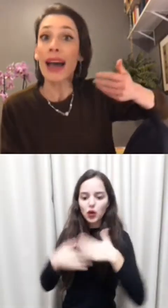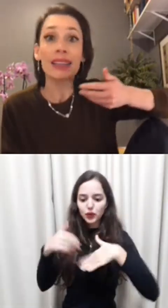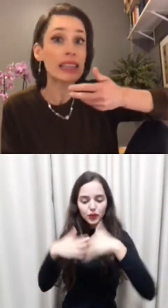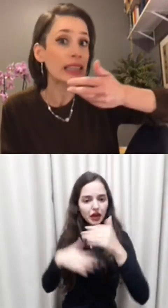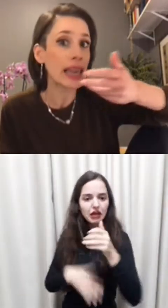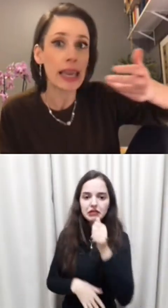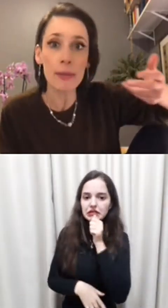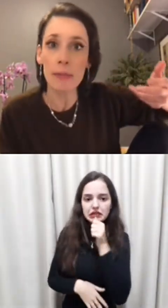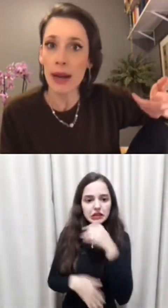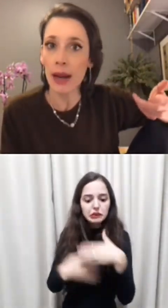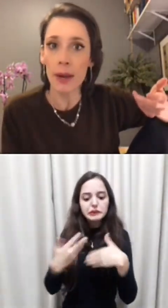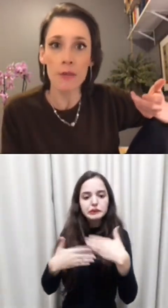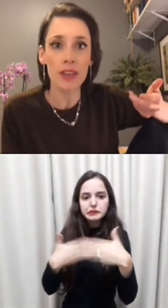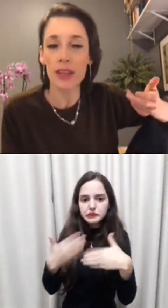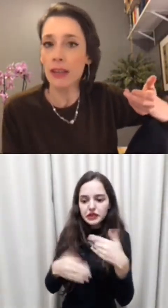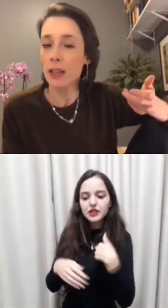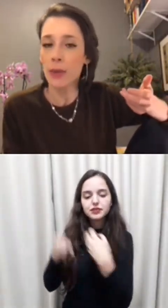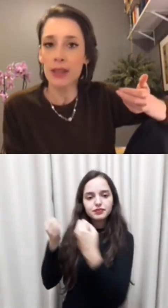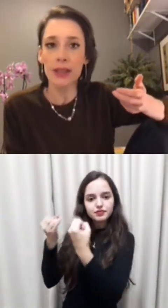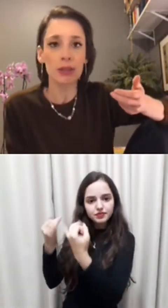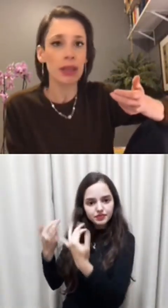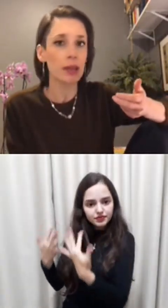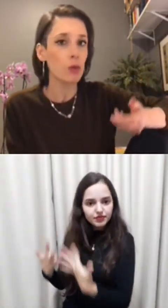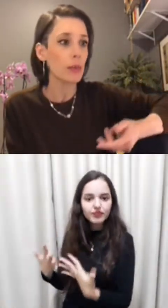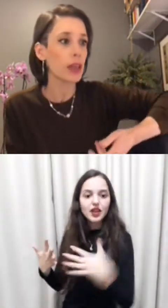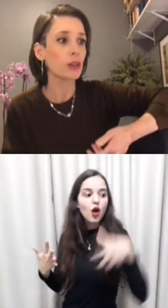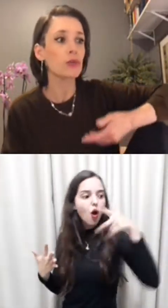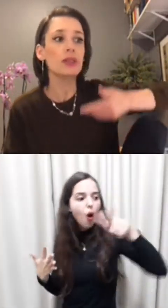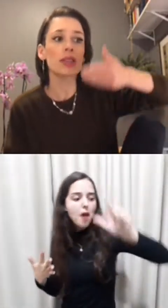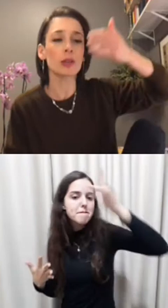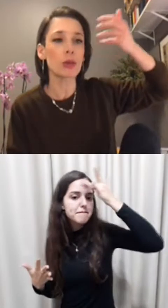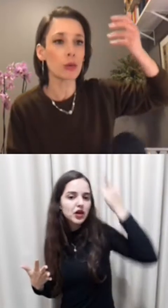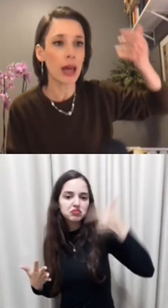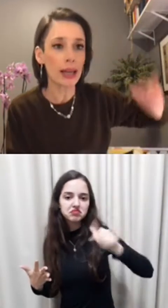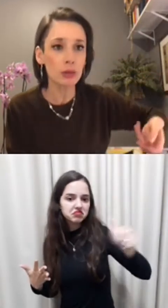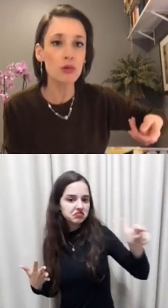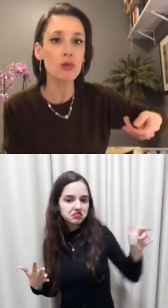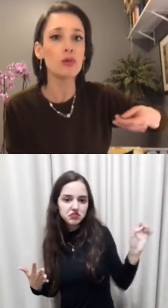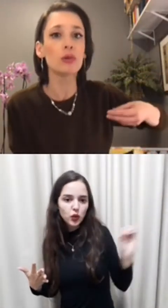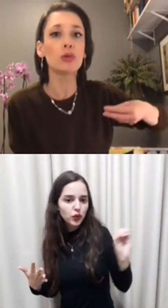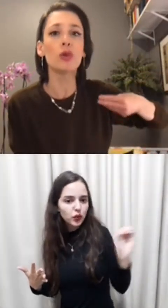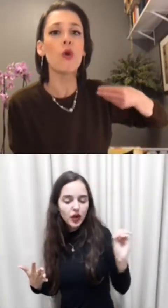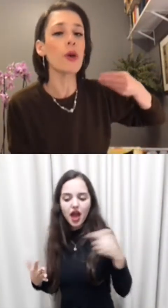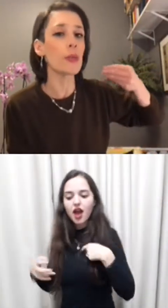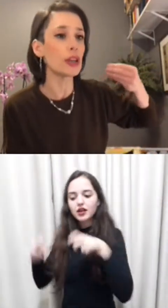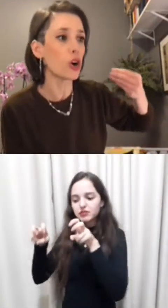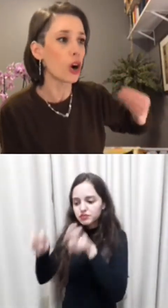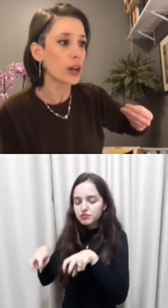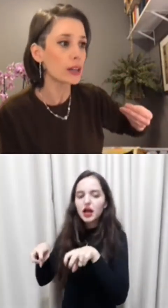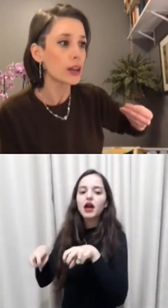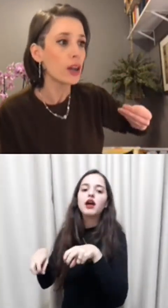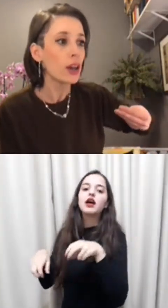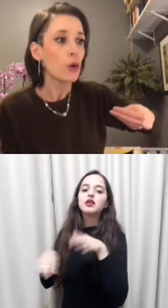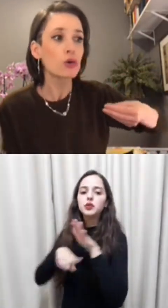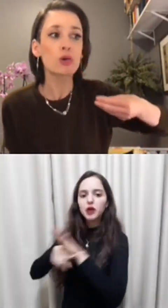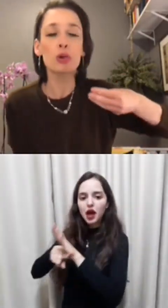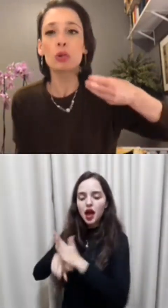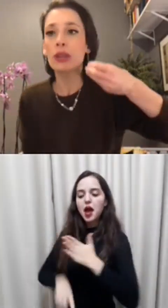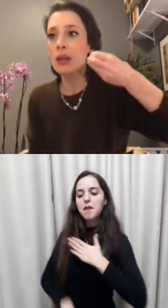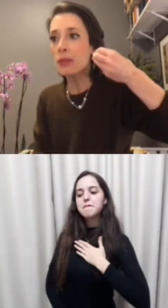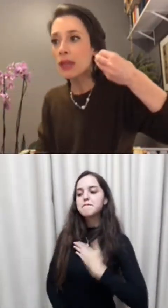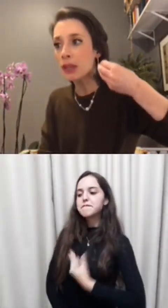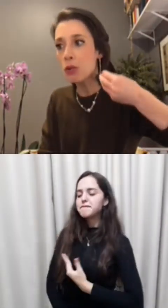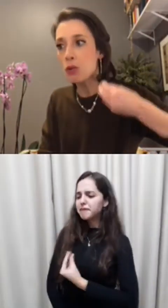há ninguém para fazer a interpretação naquele momento, sento ao lado do surdo, dou o meu melhor, o